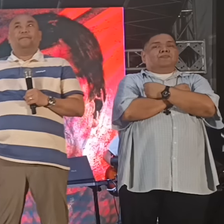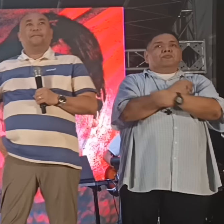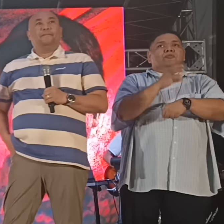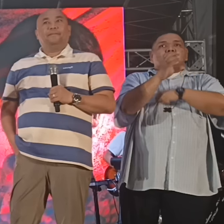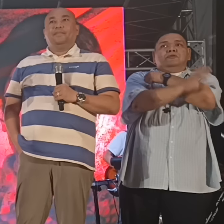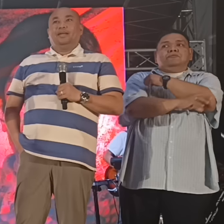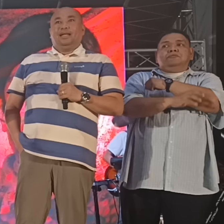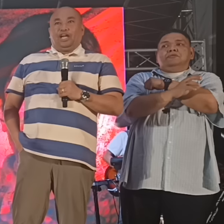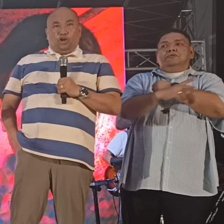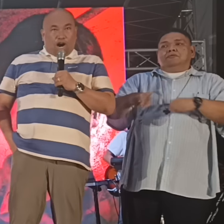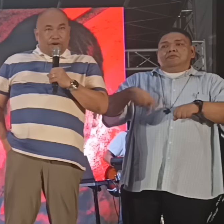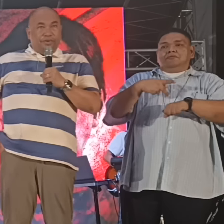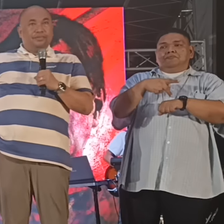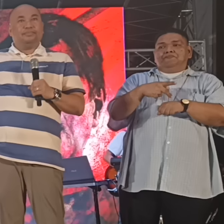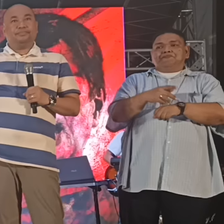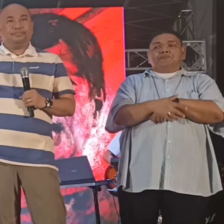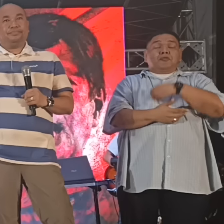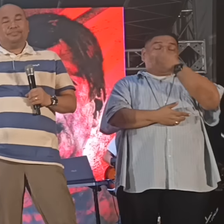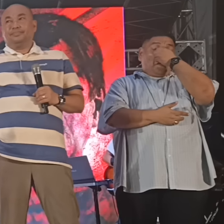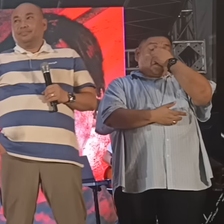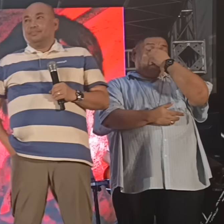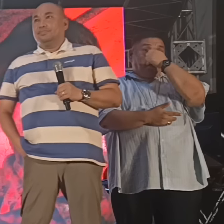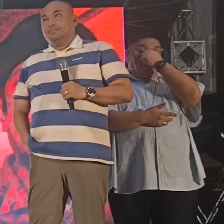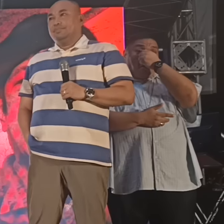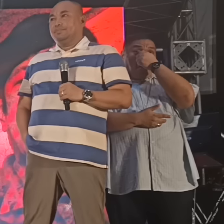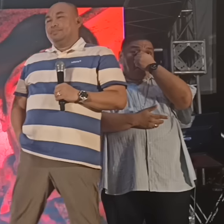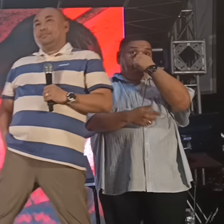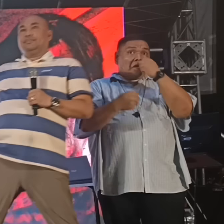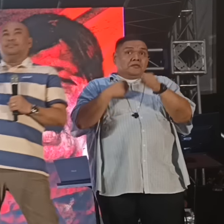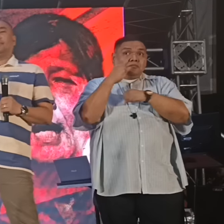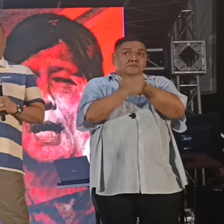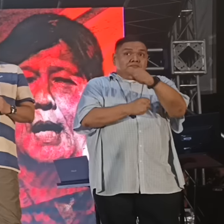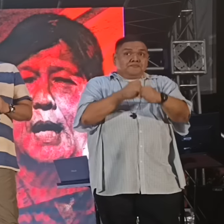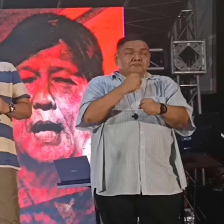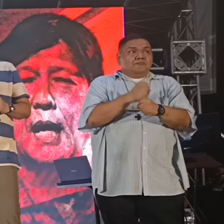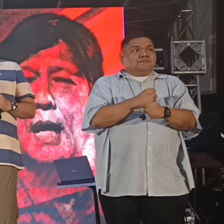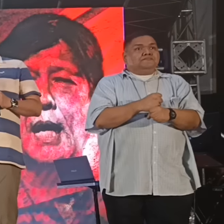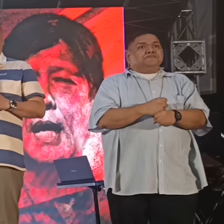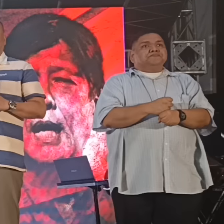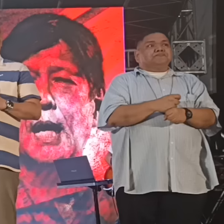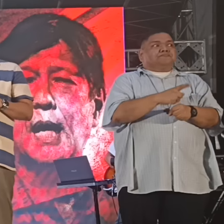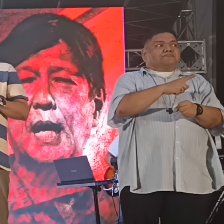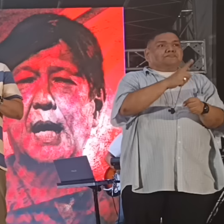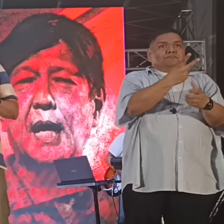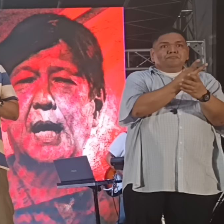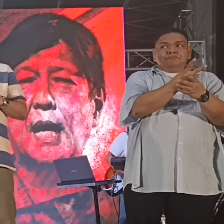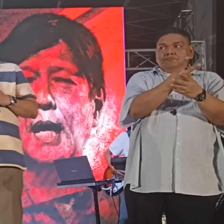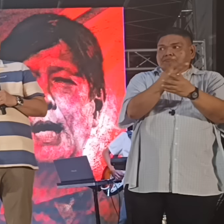bansang Pilipinas. Ayun! Iyan yung sakripisyo na kinakailangan ng bawat Pilipino.